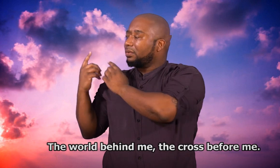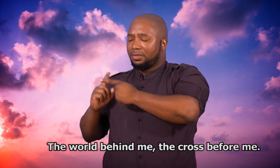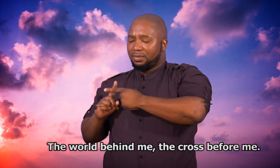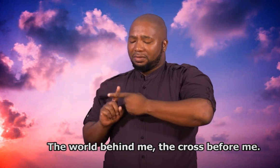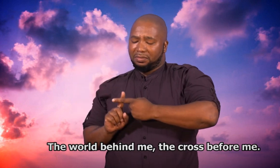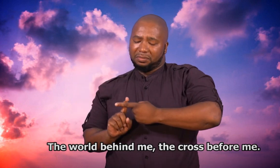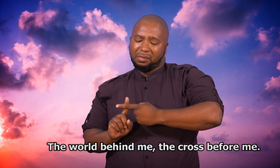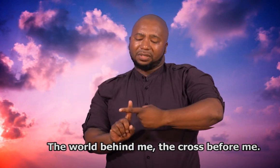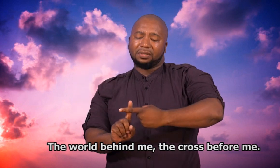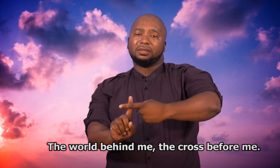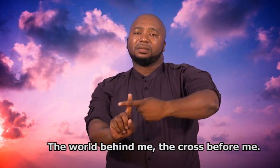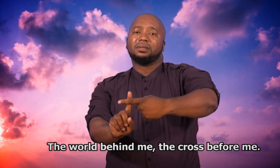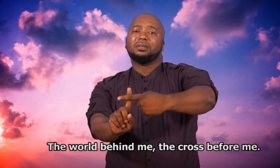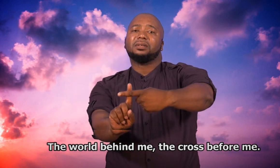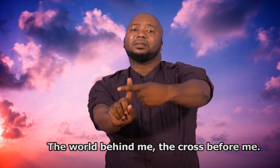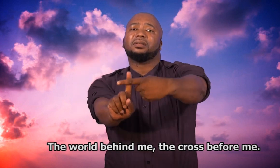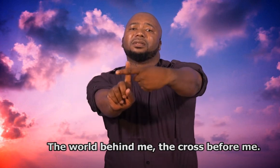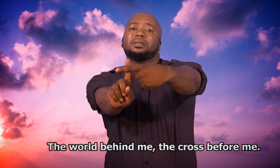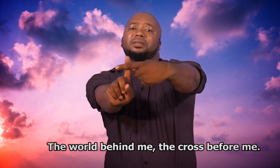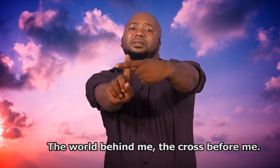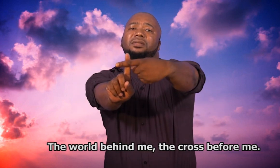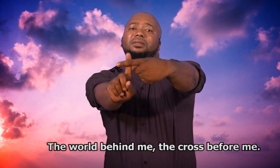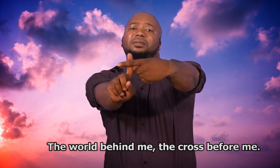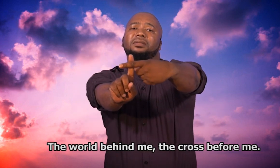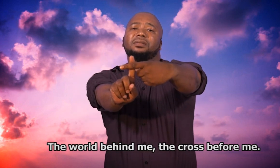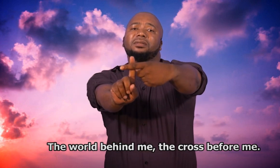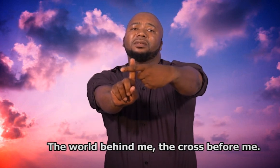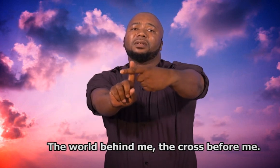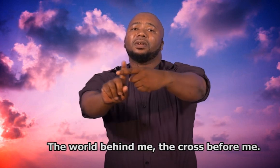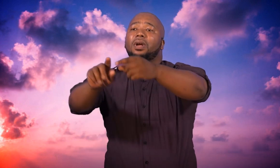me, the cross before